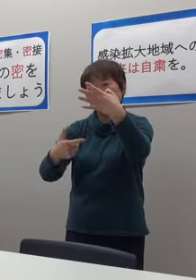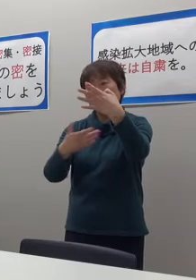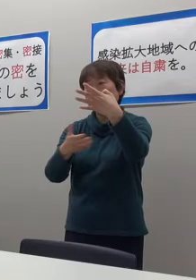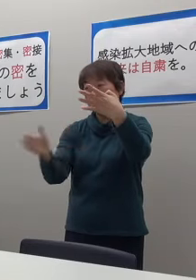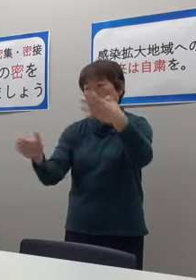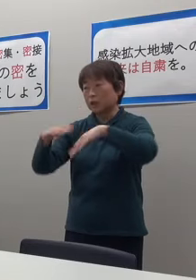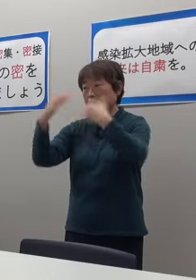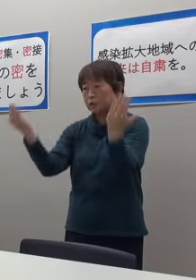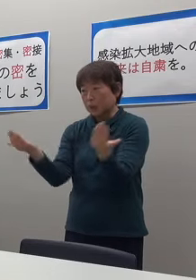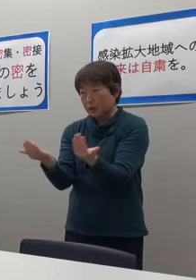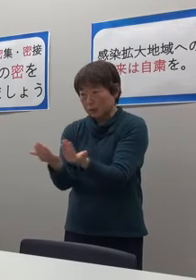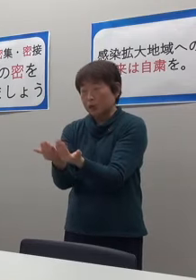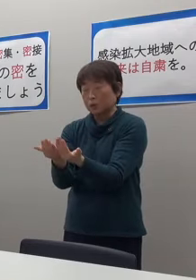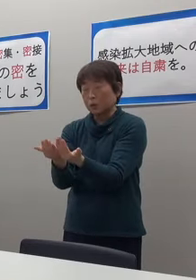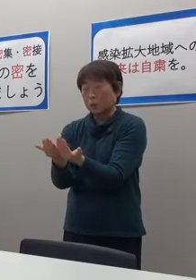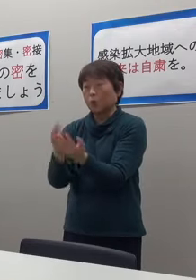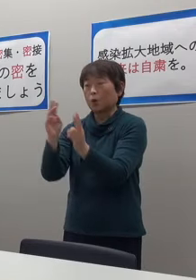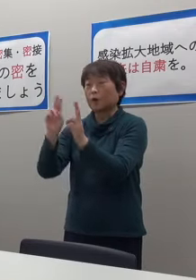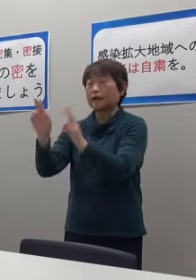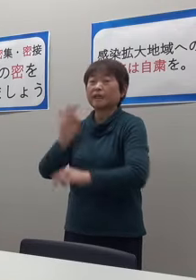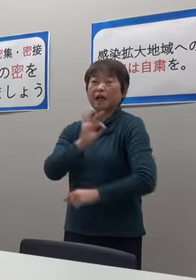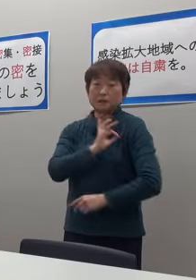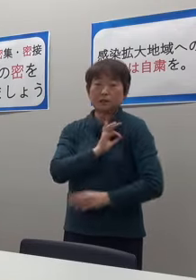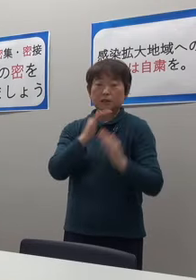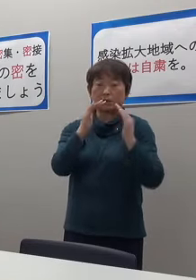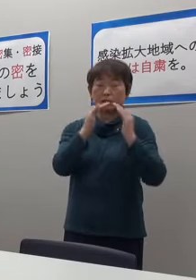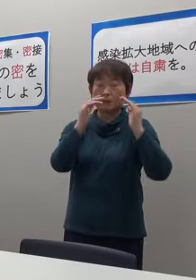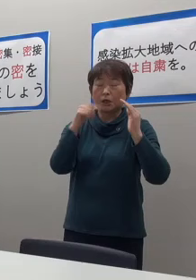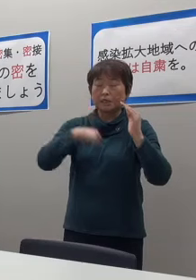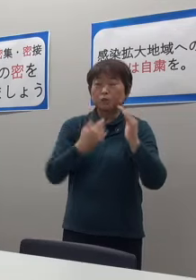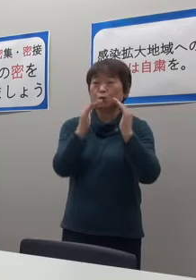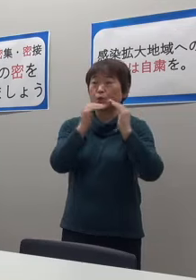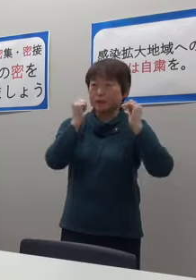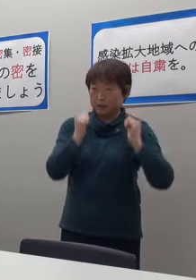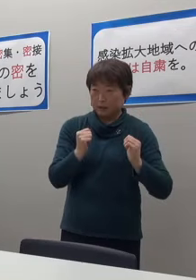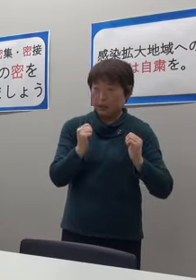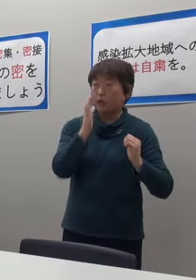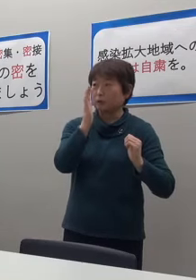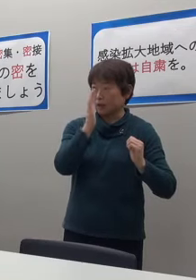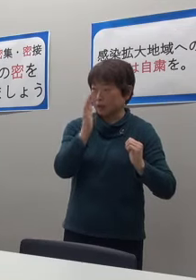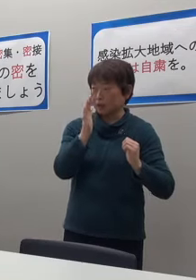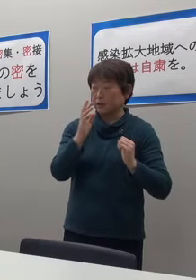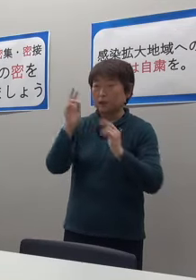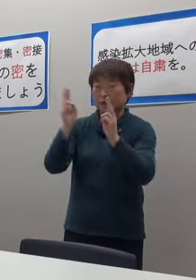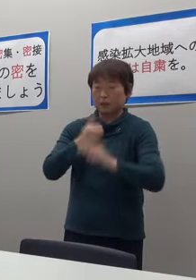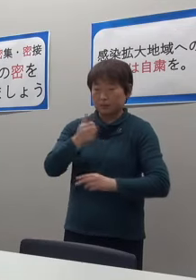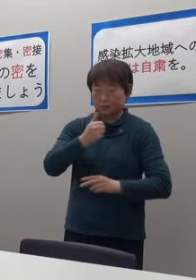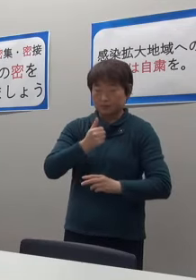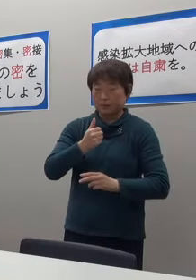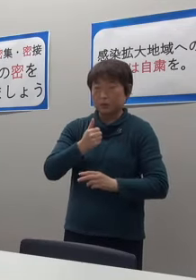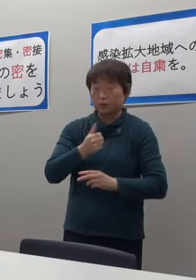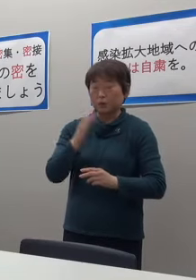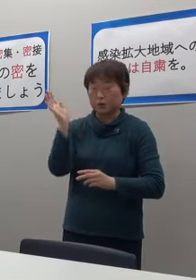全ての従業員を自宅待機として工場の操業を停止いたします。